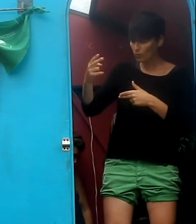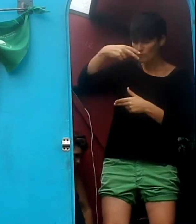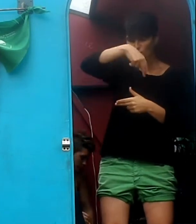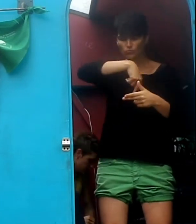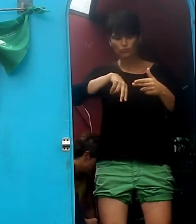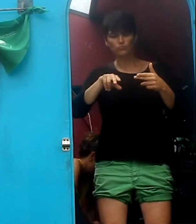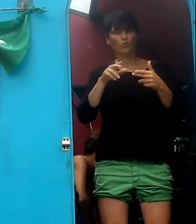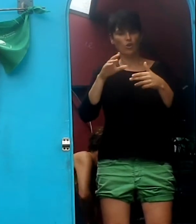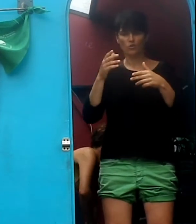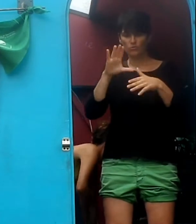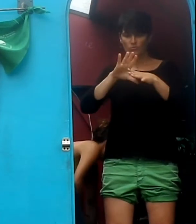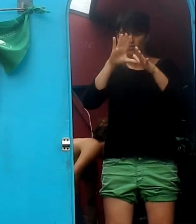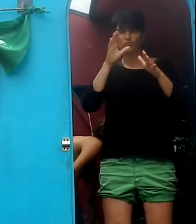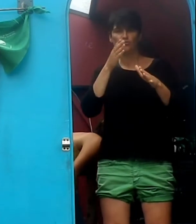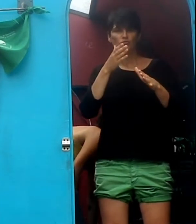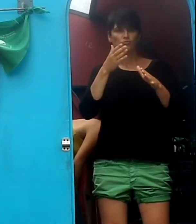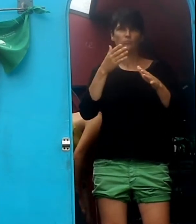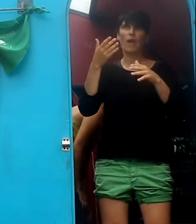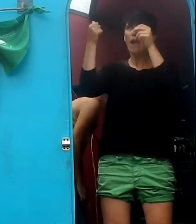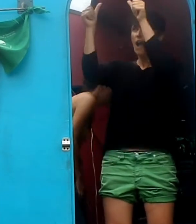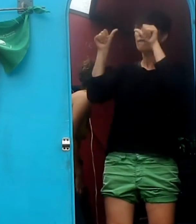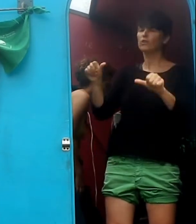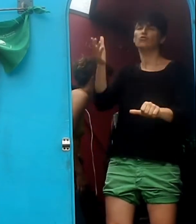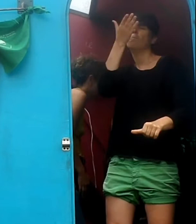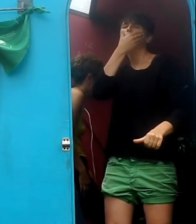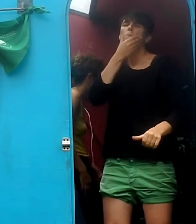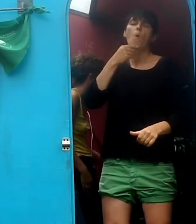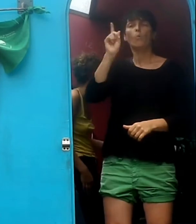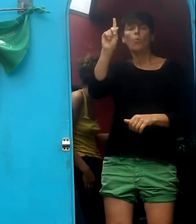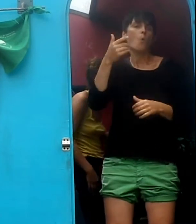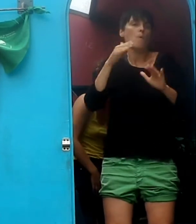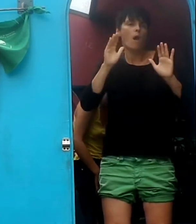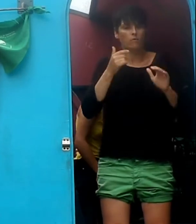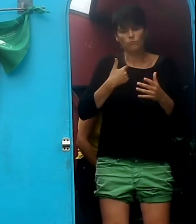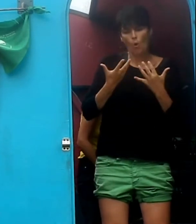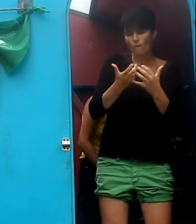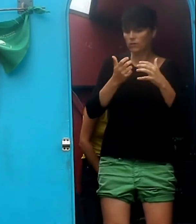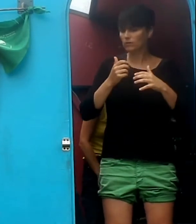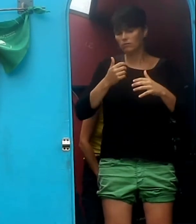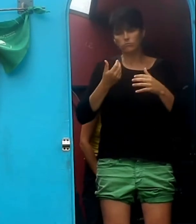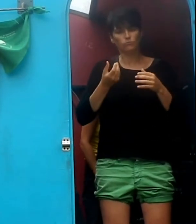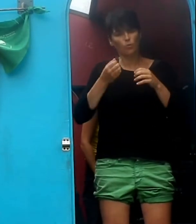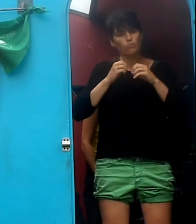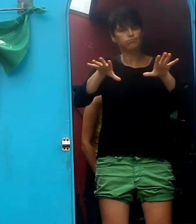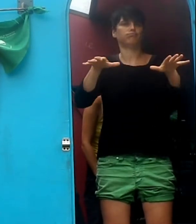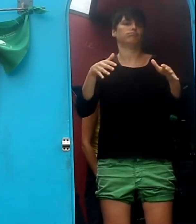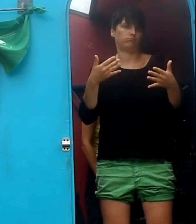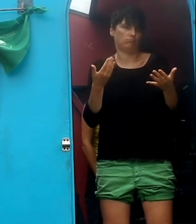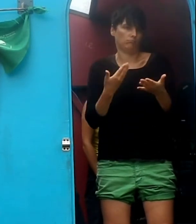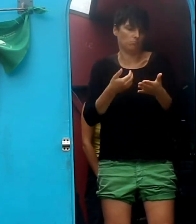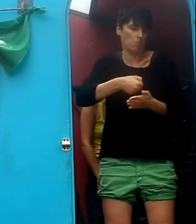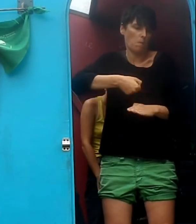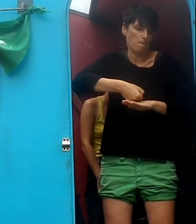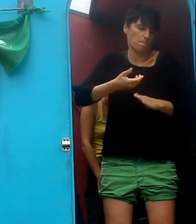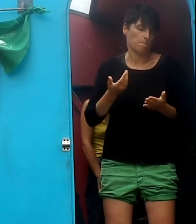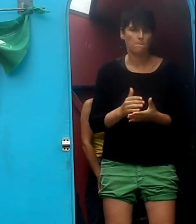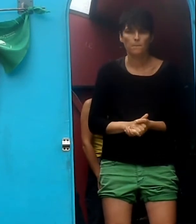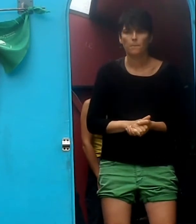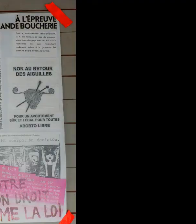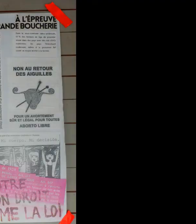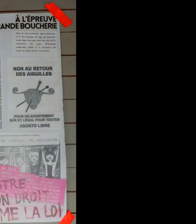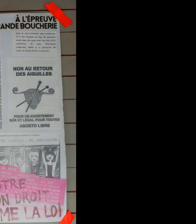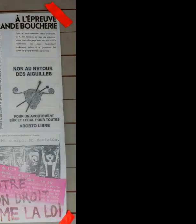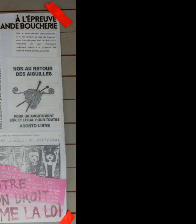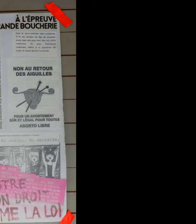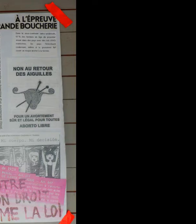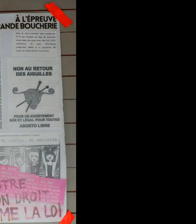on a découpé un peu plein de choses, des images qu'on trouvait chouettes. Et puis, c'est pas les plus belles affiches du monde, mais on avait besoin